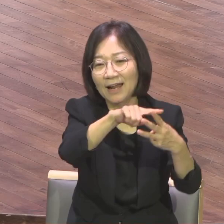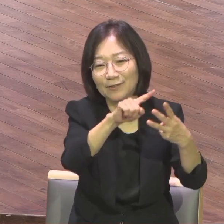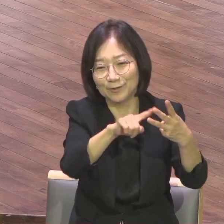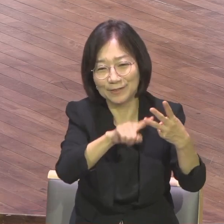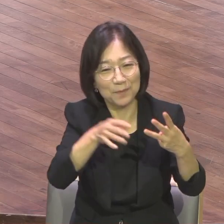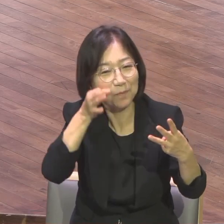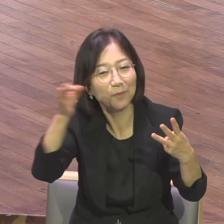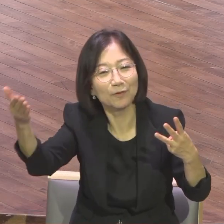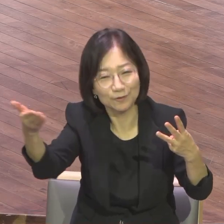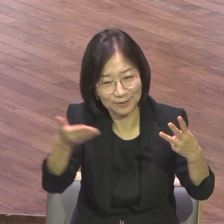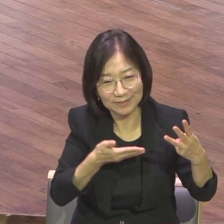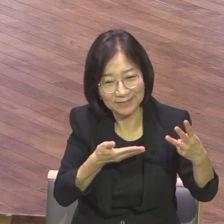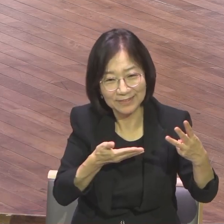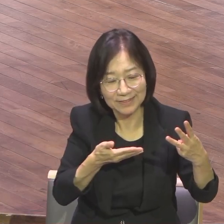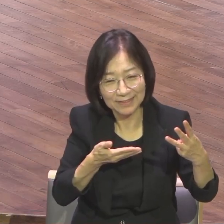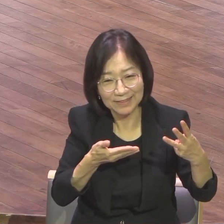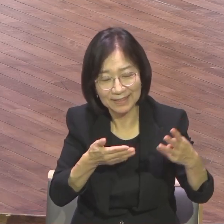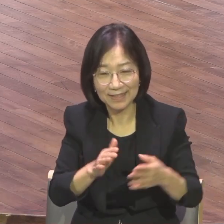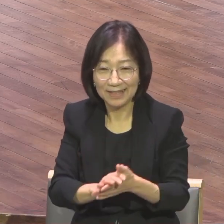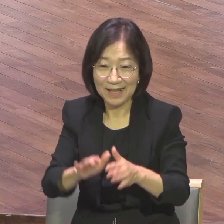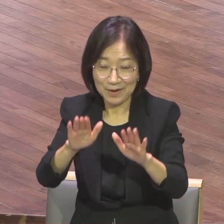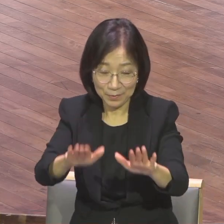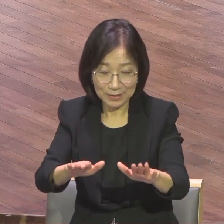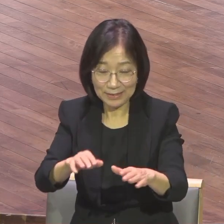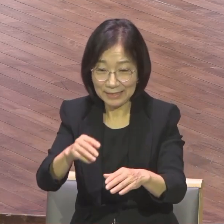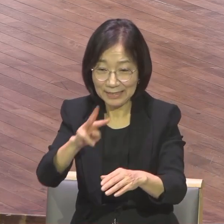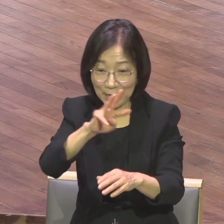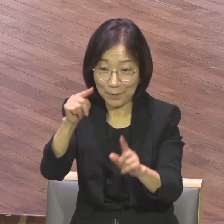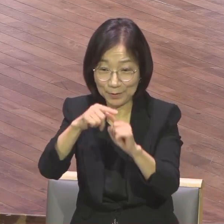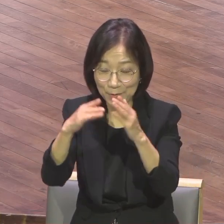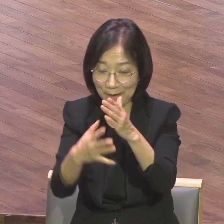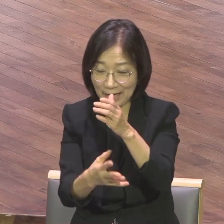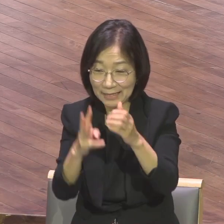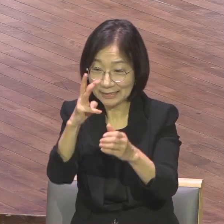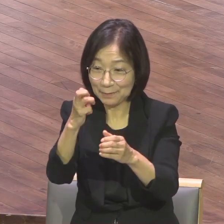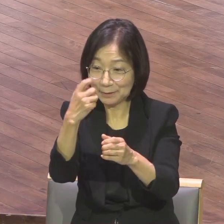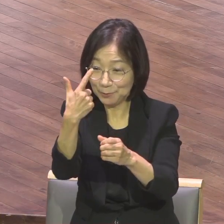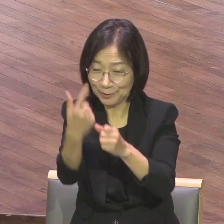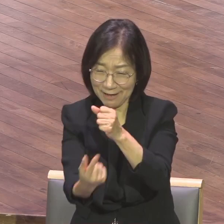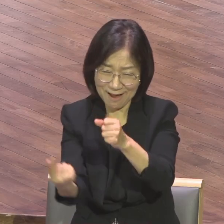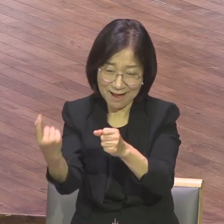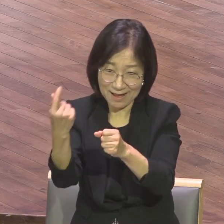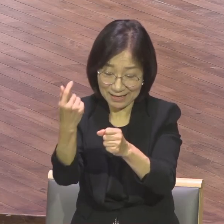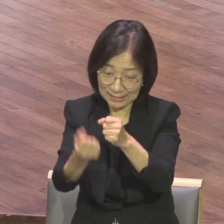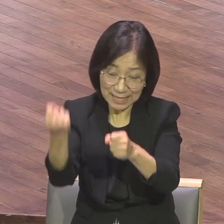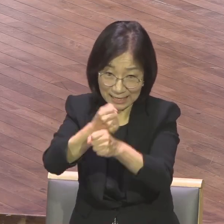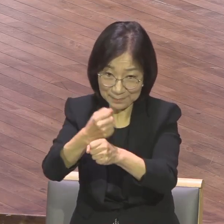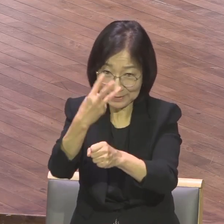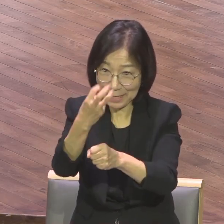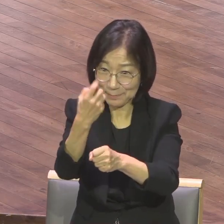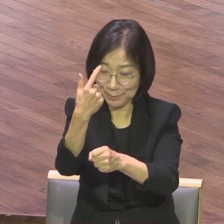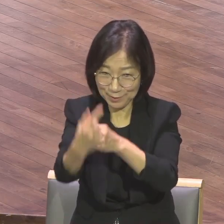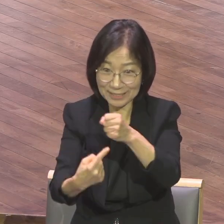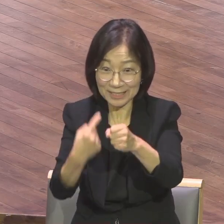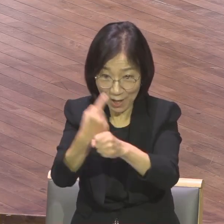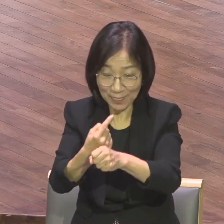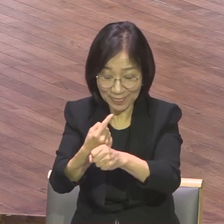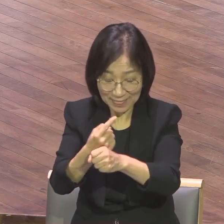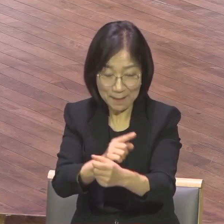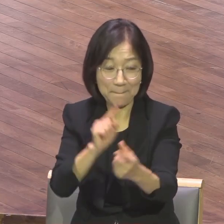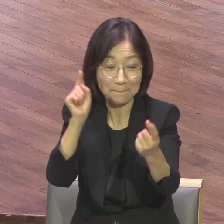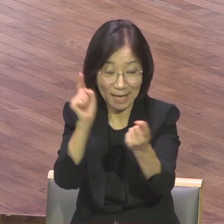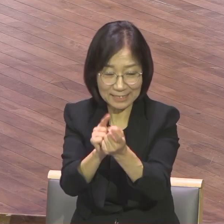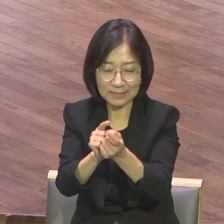이 예원교회 상립 4기 6주년을 맞이해서 생명수가 흘러넘치는 교회, 지역민족 세계를 향하여 전세계를 향하여